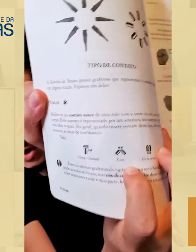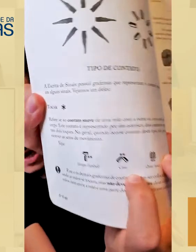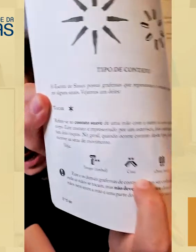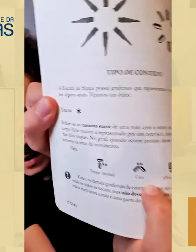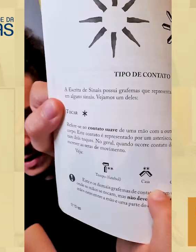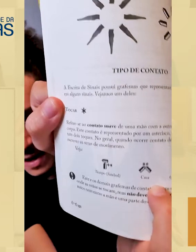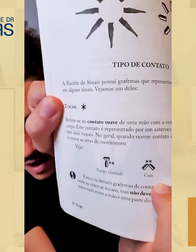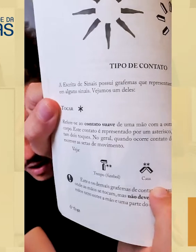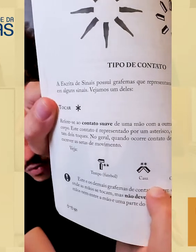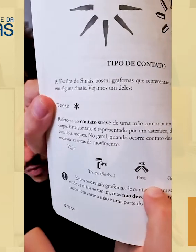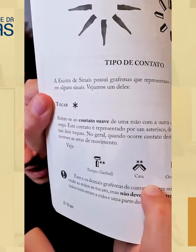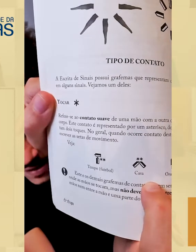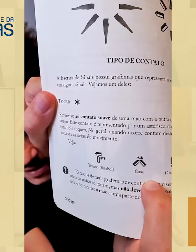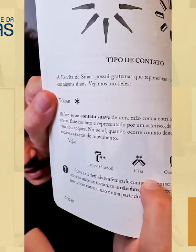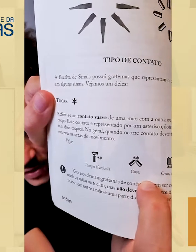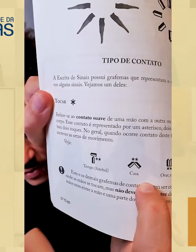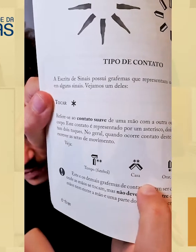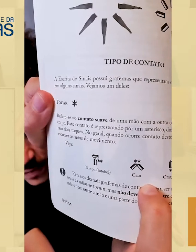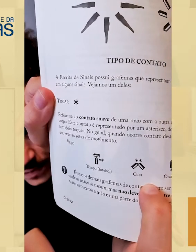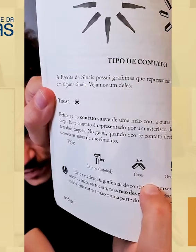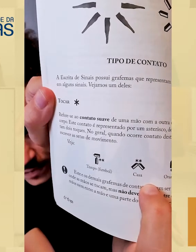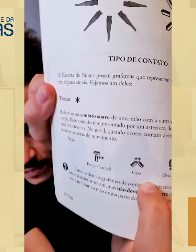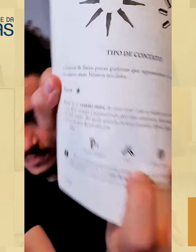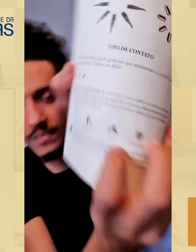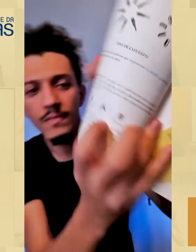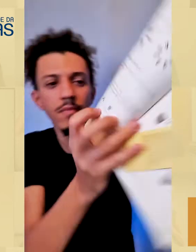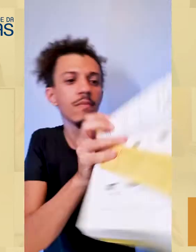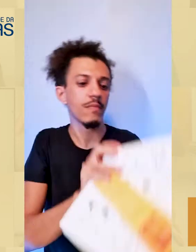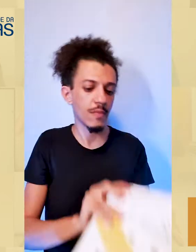de tocar é um asterisco.